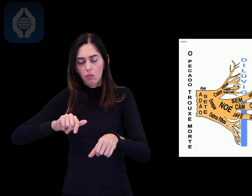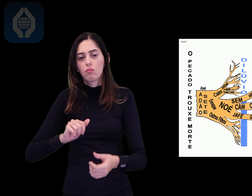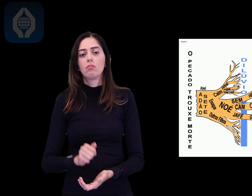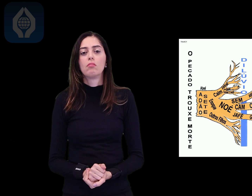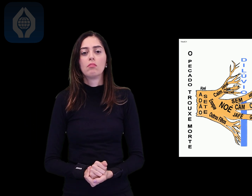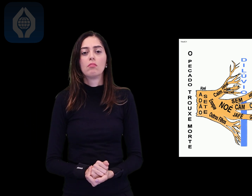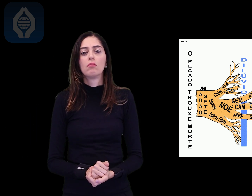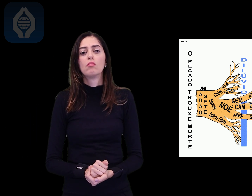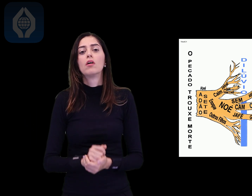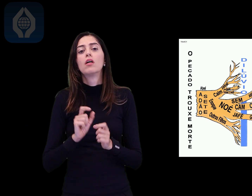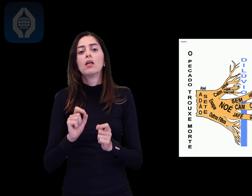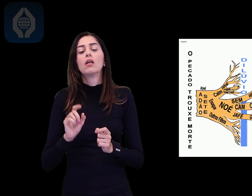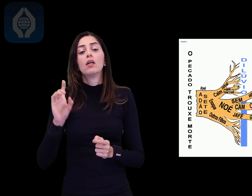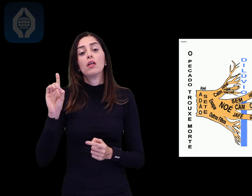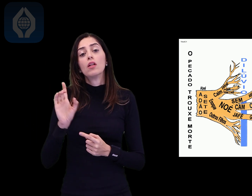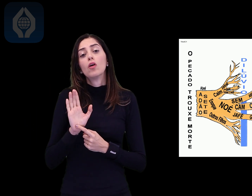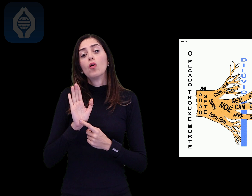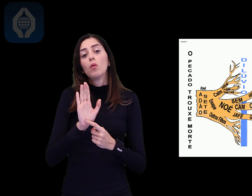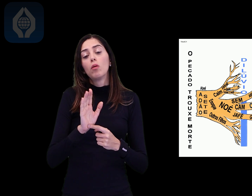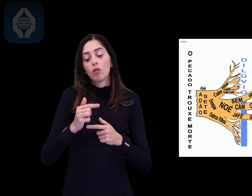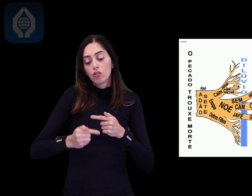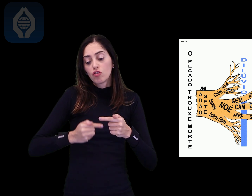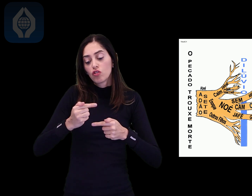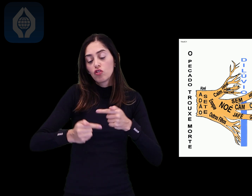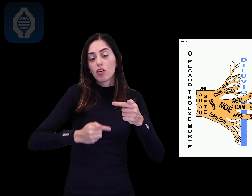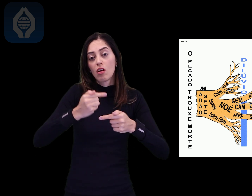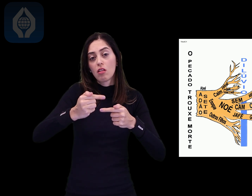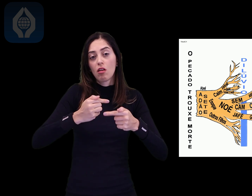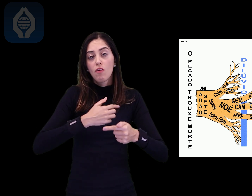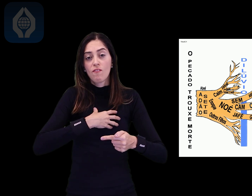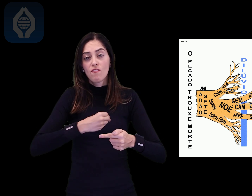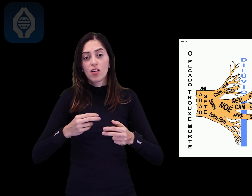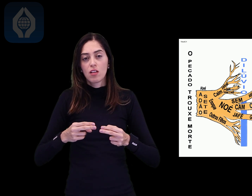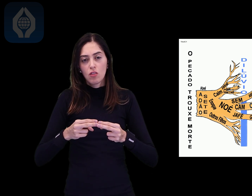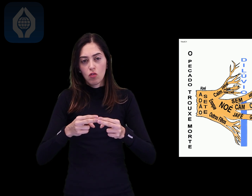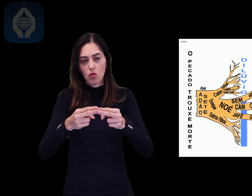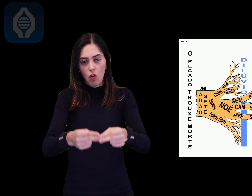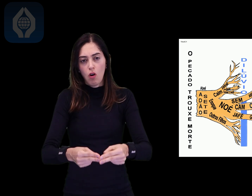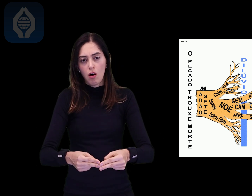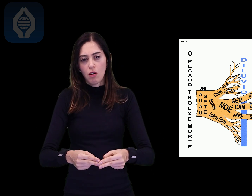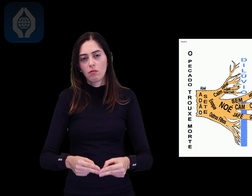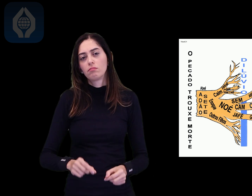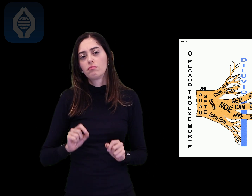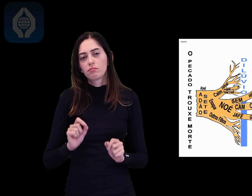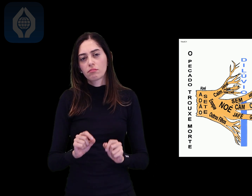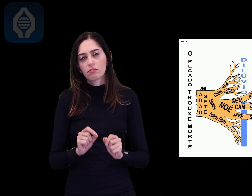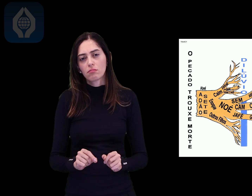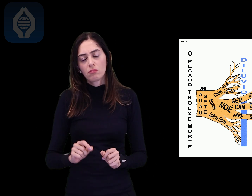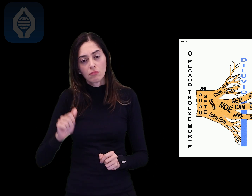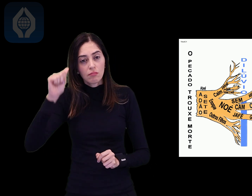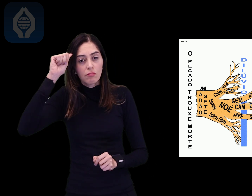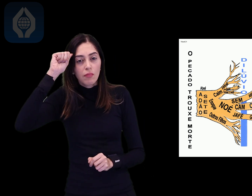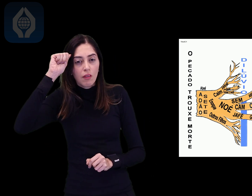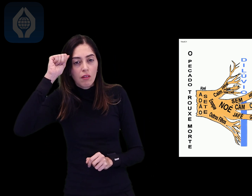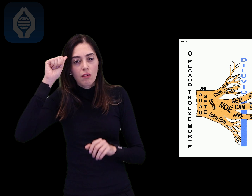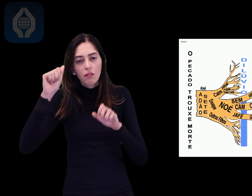Aqui Deus registrou as gerações dos filhos de Noé, assim como encontramos na pessoa de Adão. A